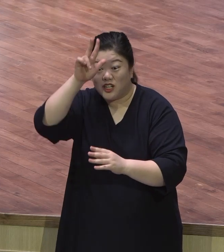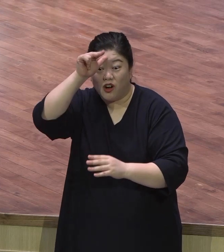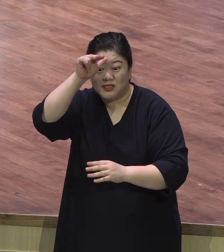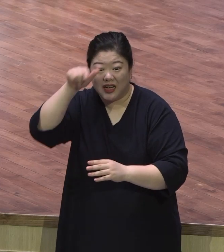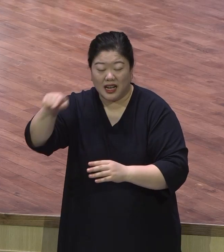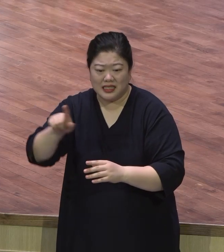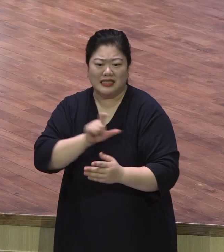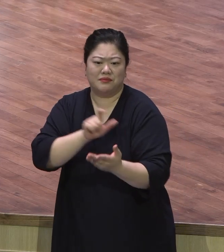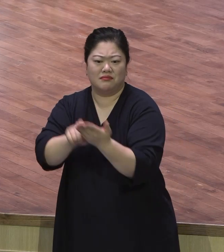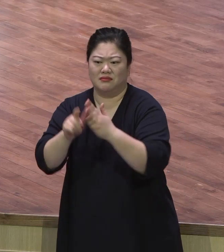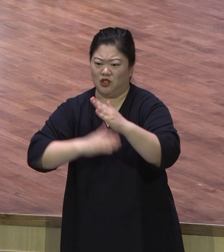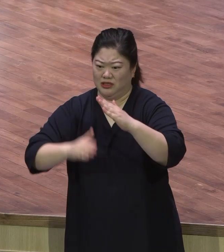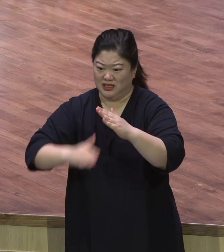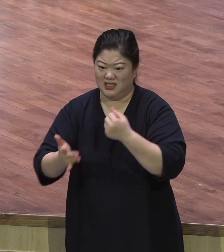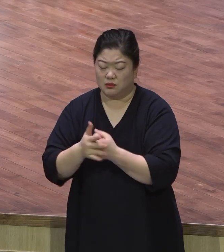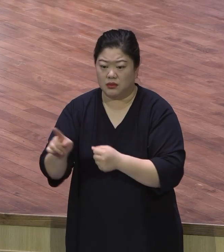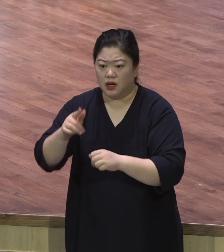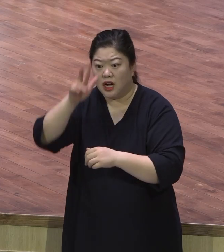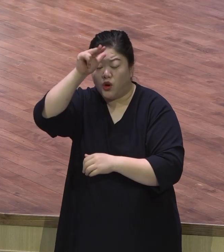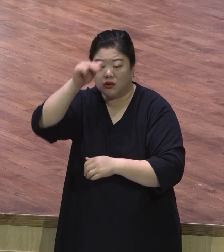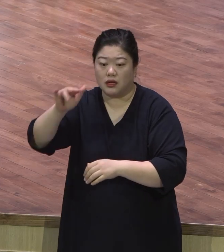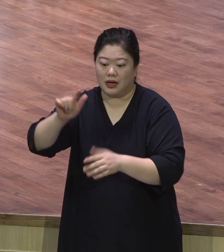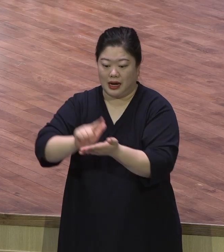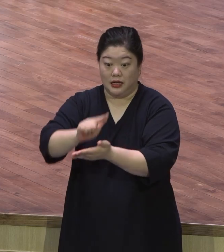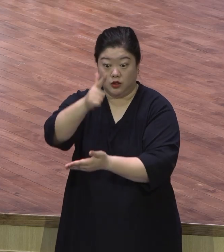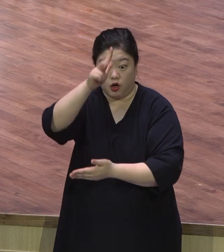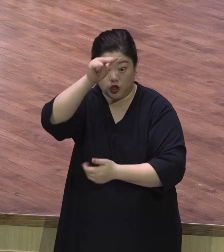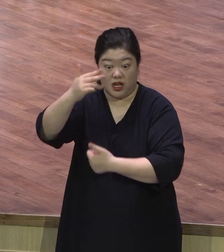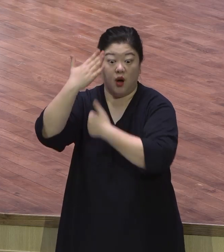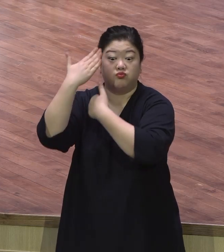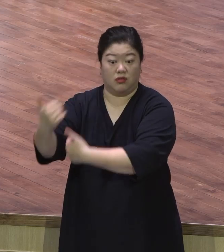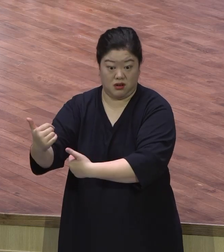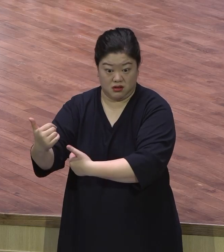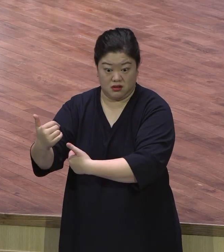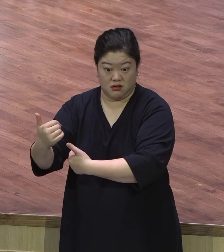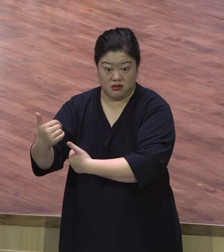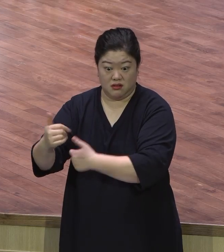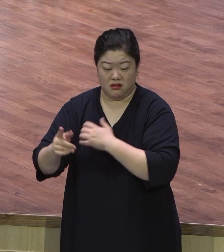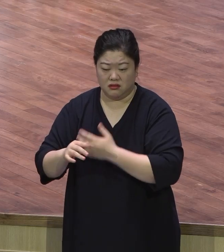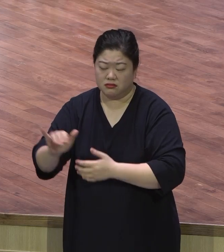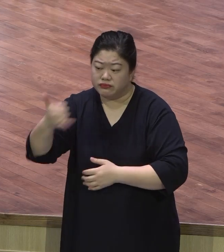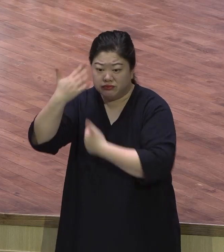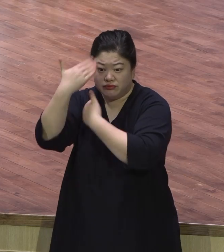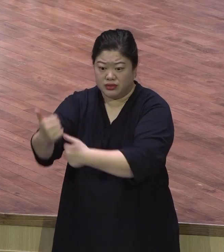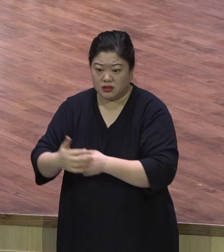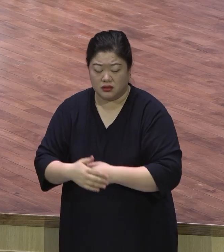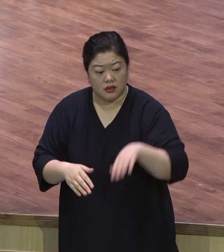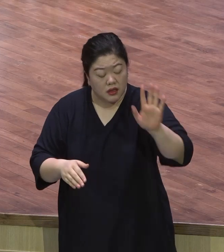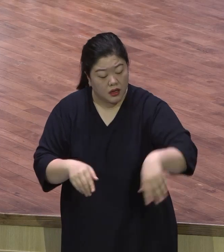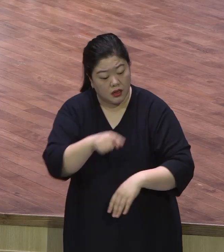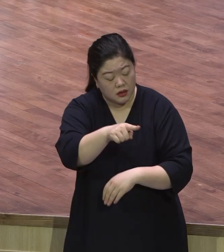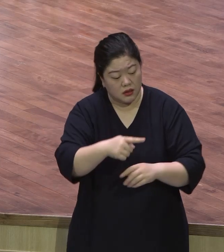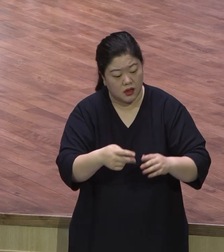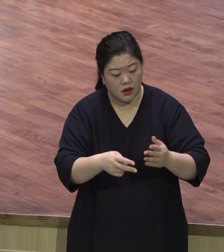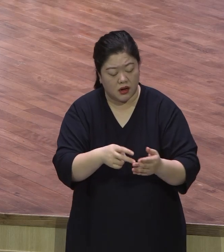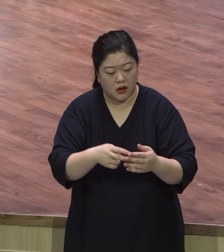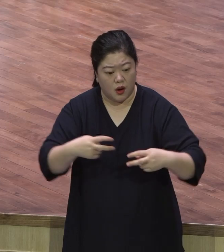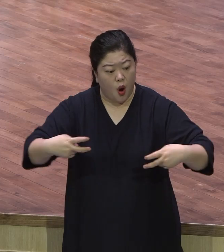왔더라고. 출동하라고. 왜 교통위반회가 벌금 안 냈느냐.